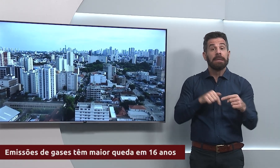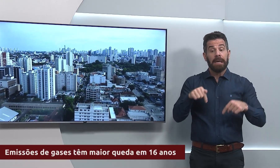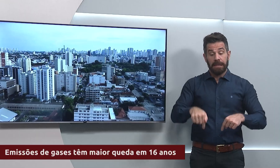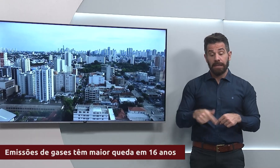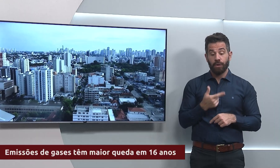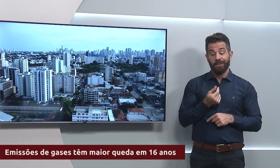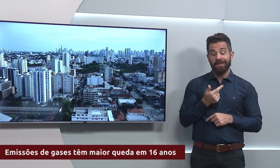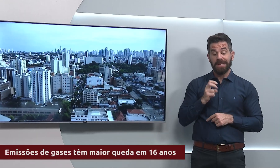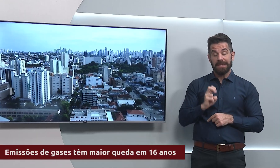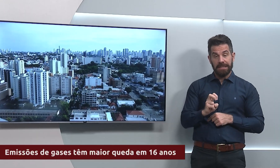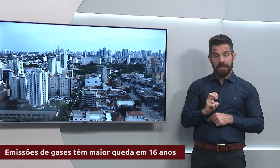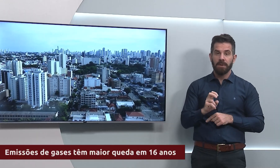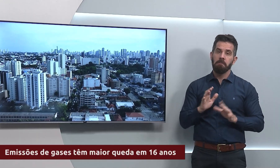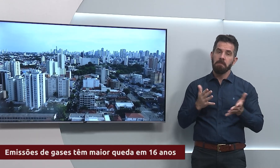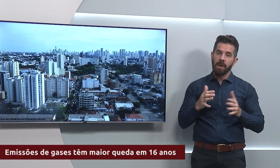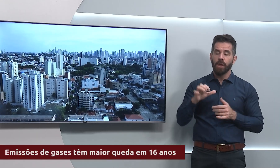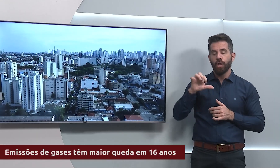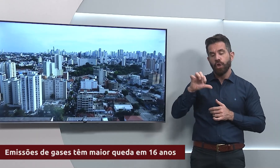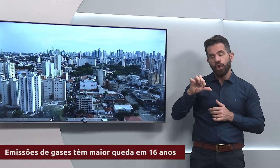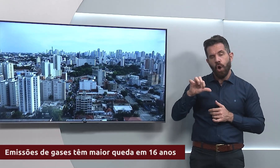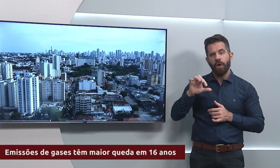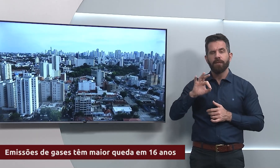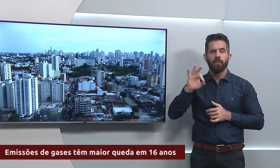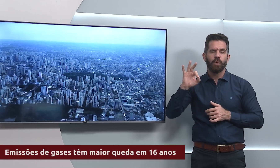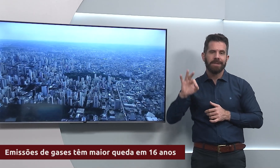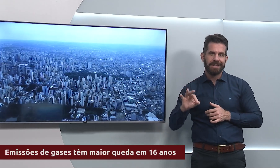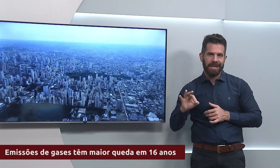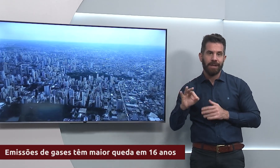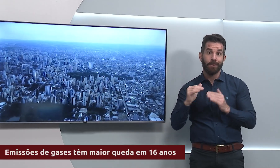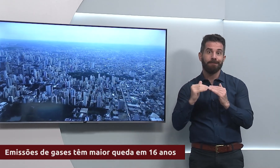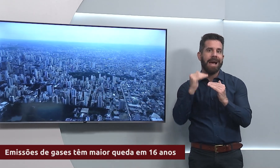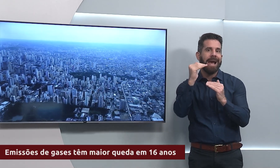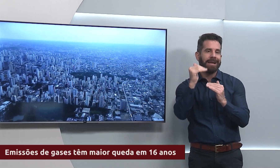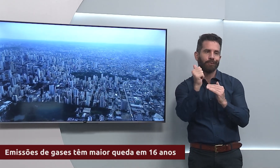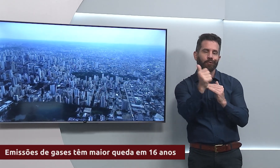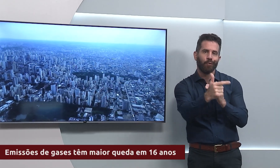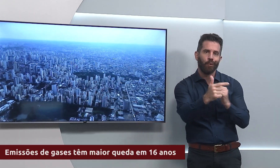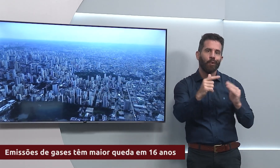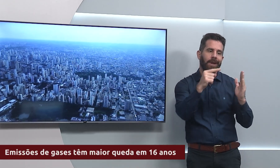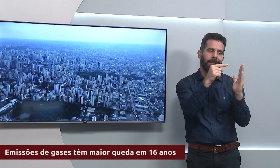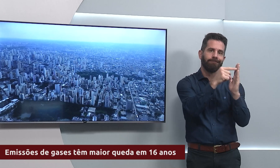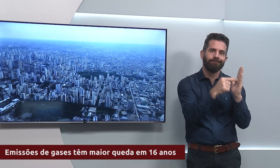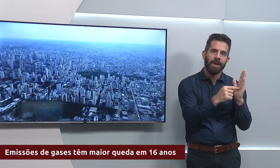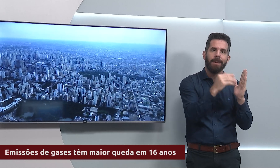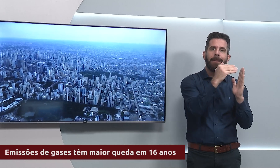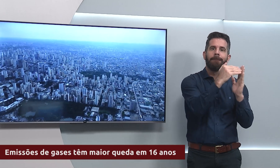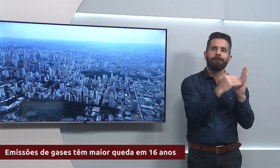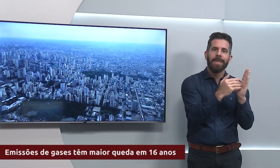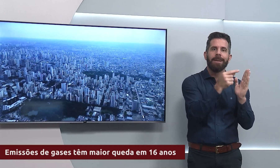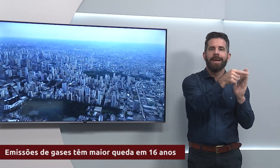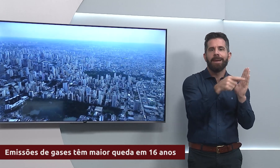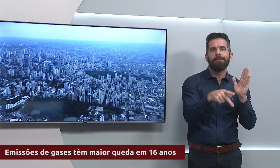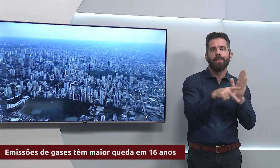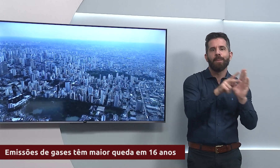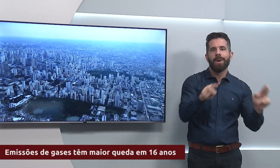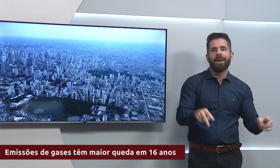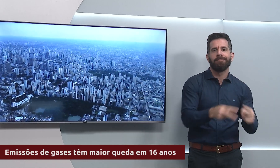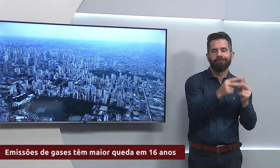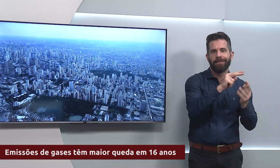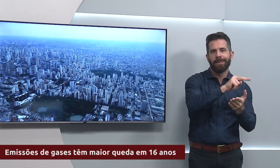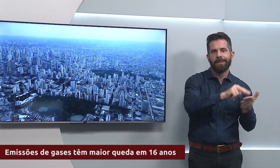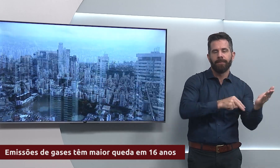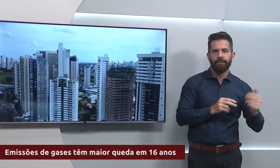2025 fiquem 9% acima da meta. Apesar de ter criado uma política nacional sobre mudanças do clima